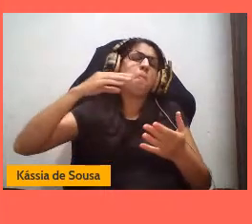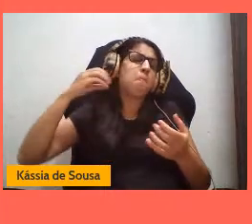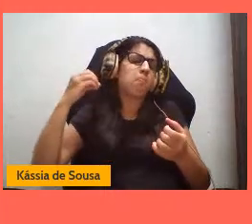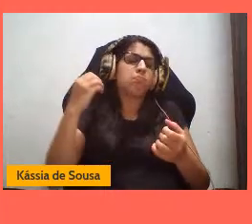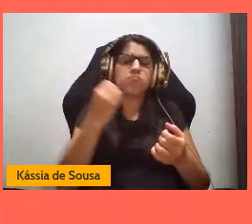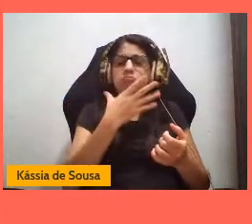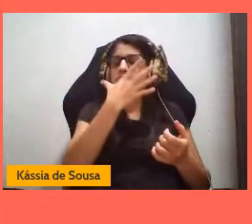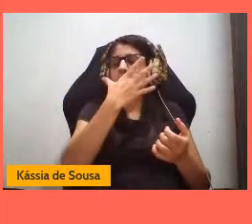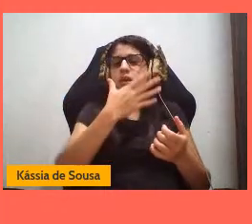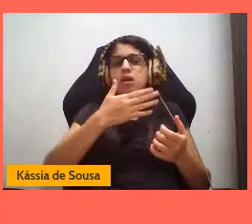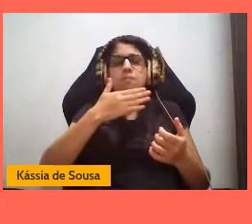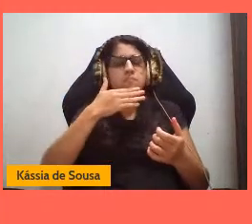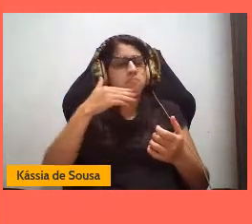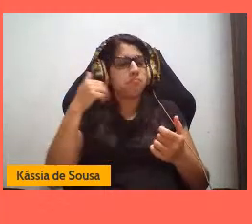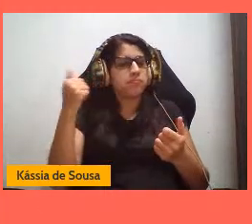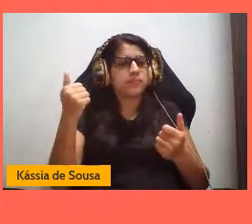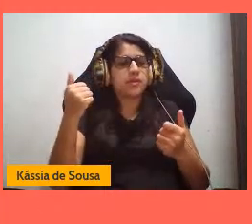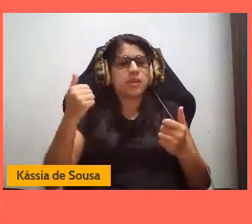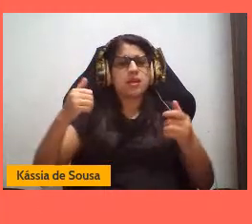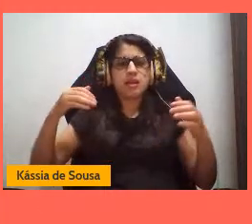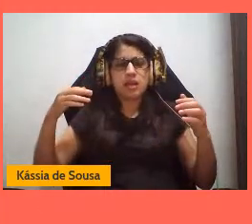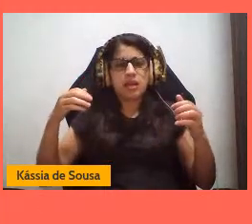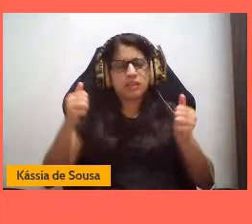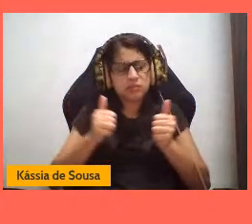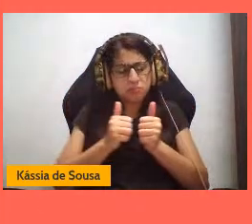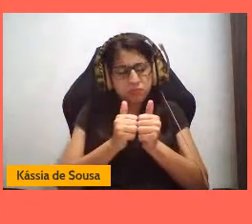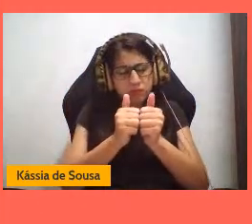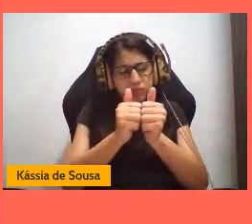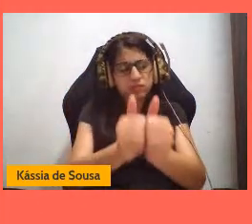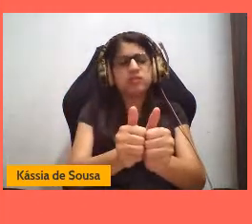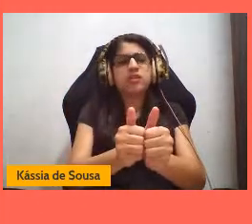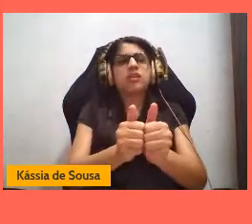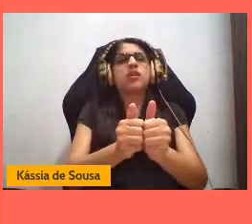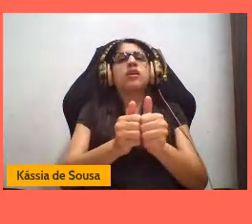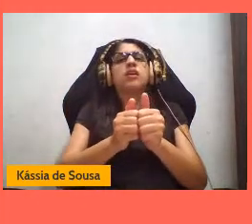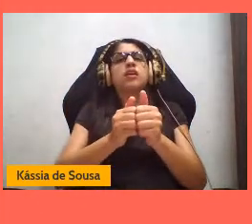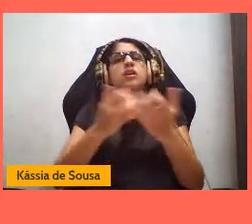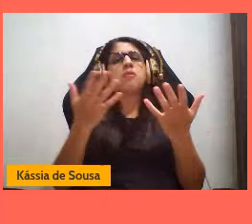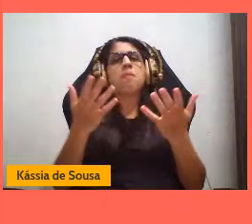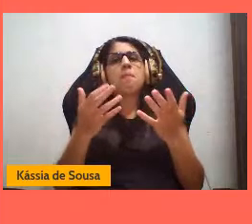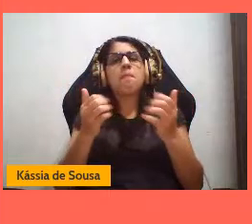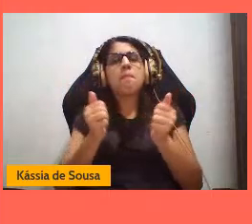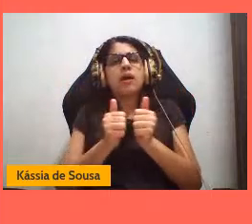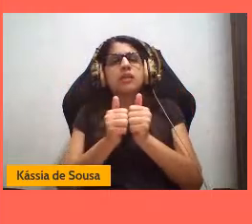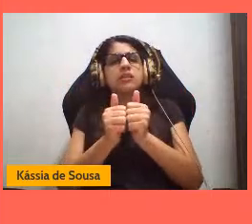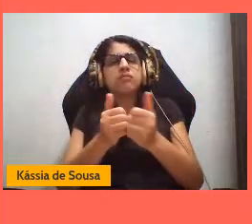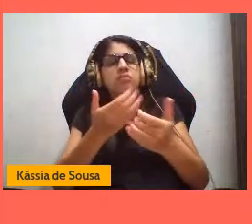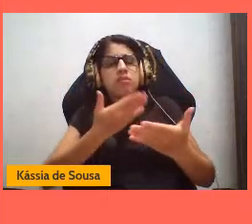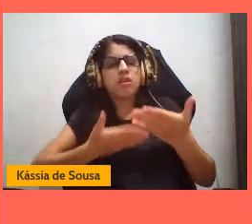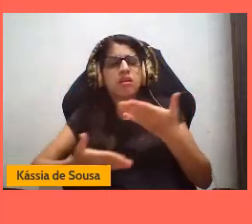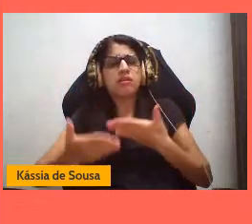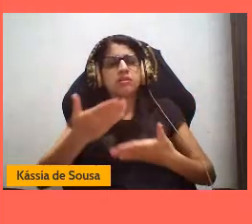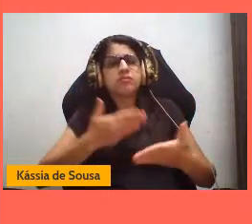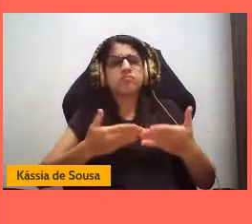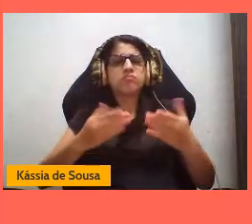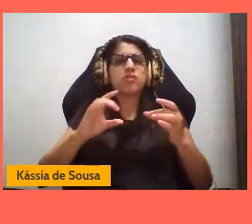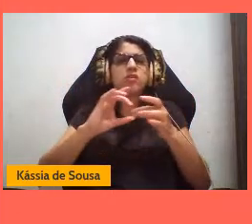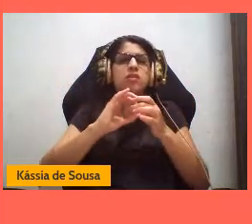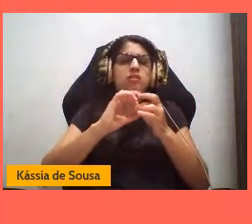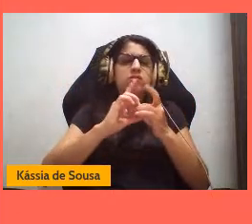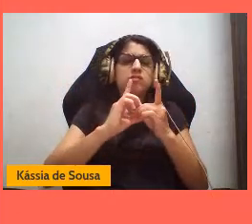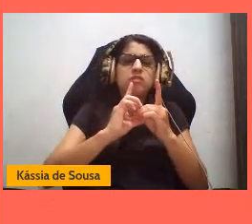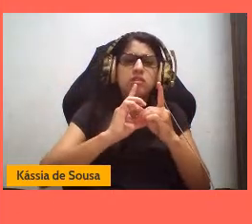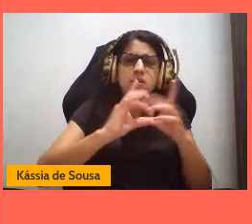que esse processo partilhado, democrático, dentro dessa perspectiva, já